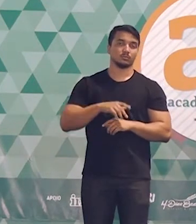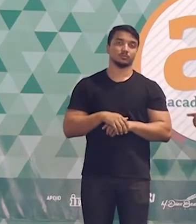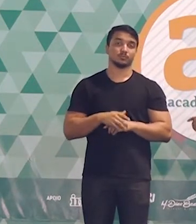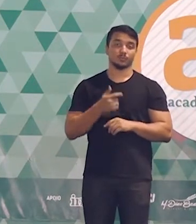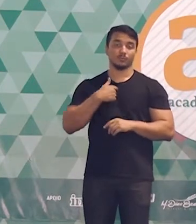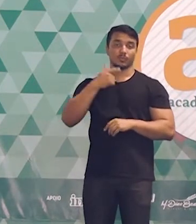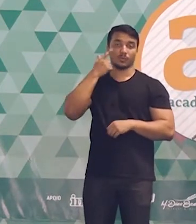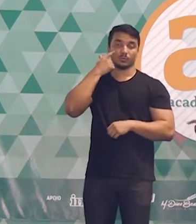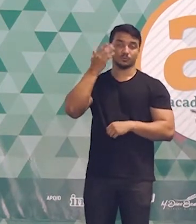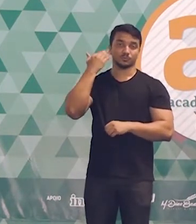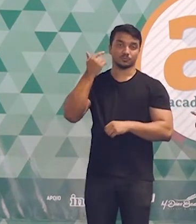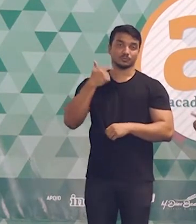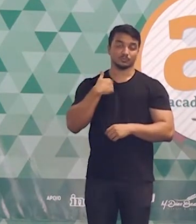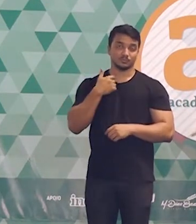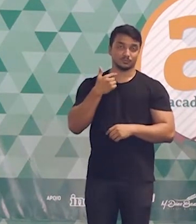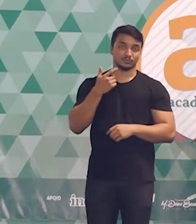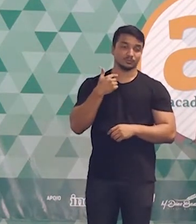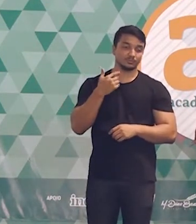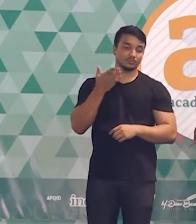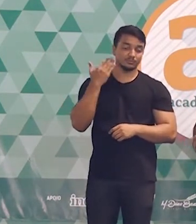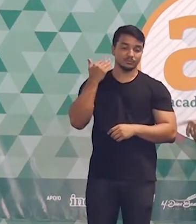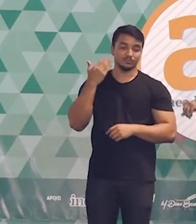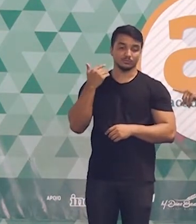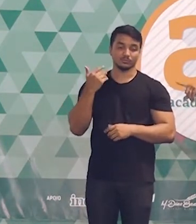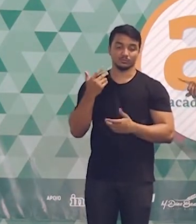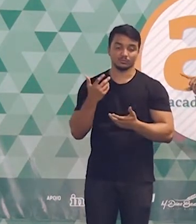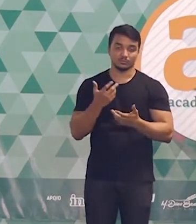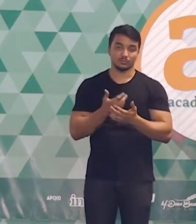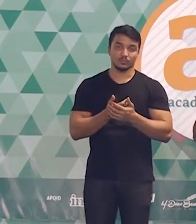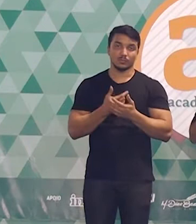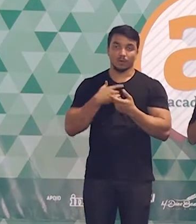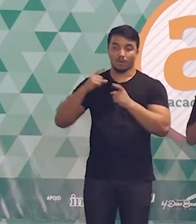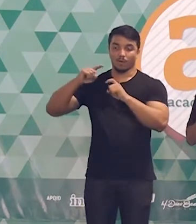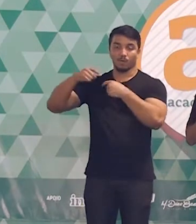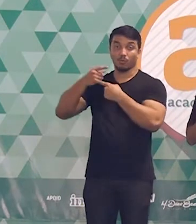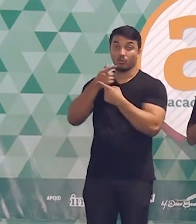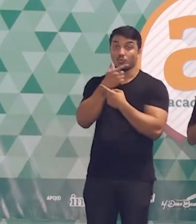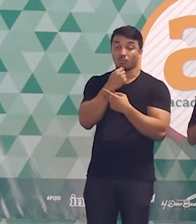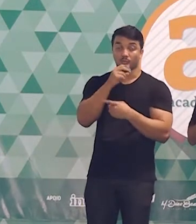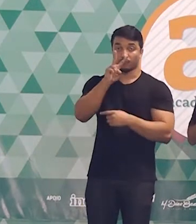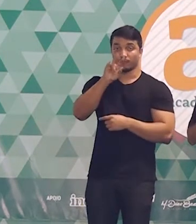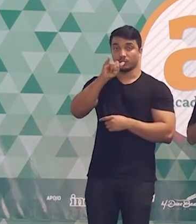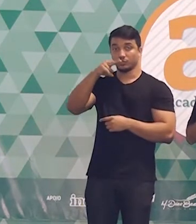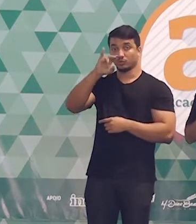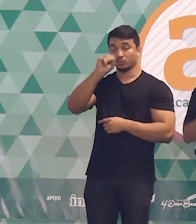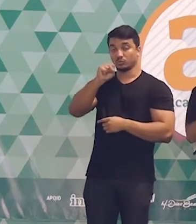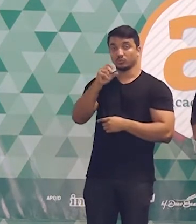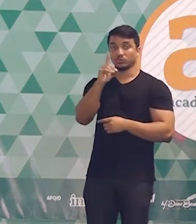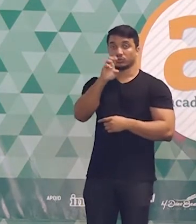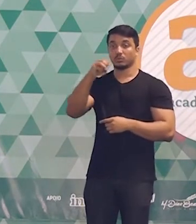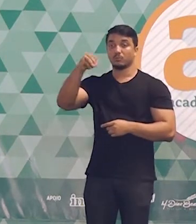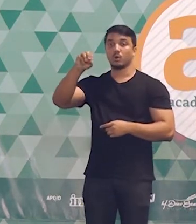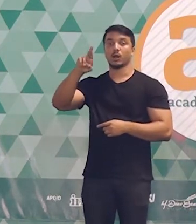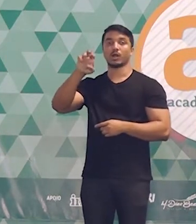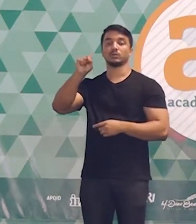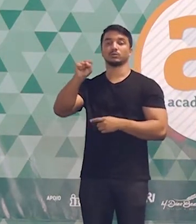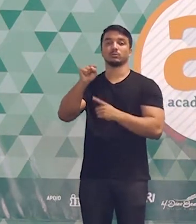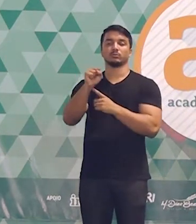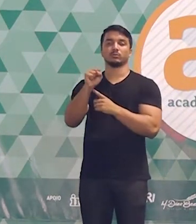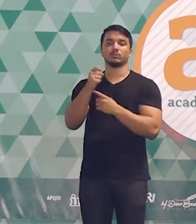Uma vez, vou falar para ti, uma vez... criticaram Vinícius de Moraes, dizendo,